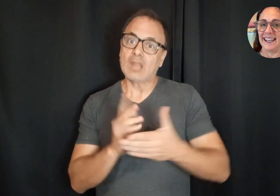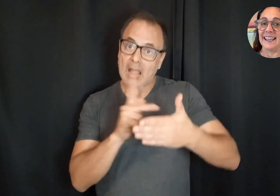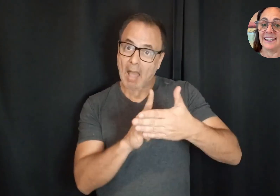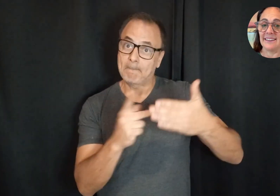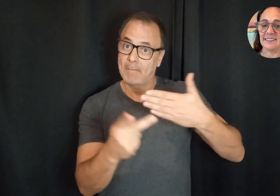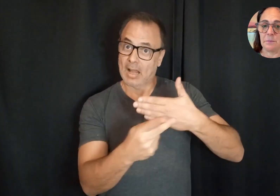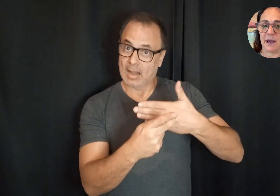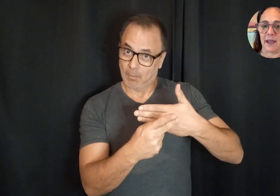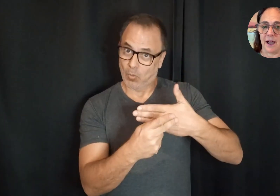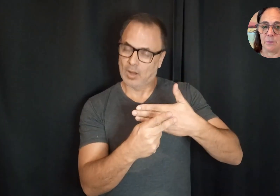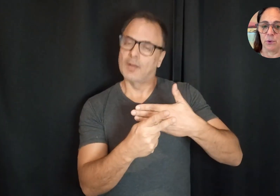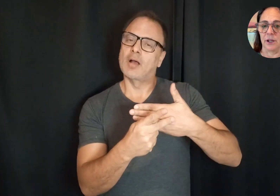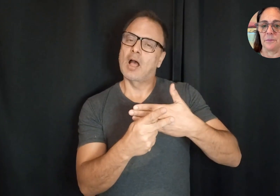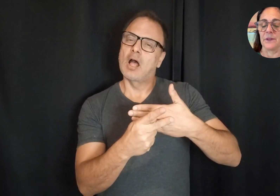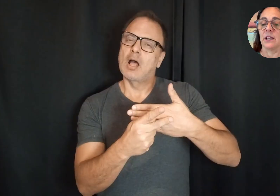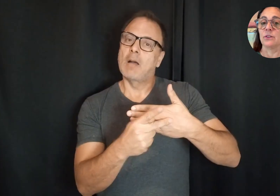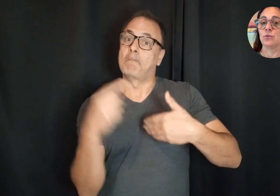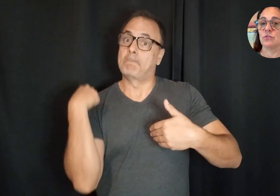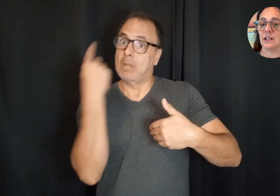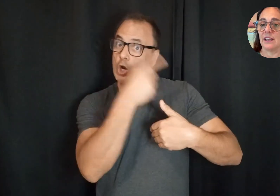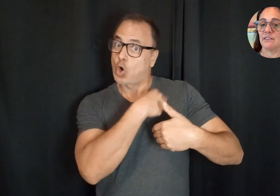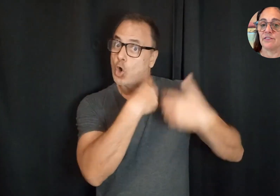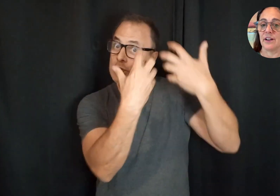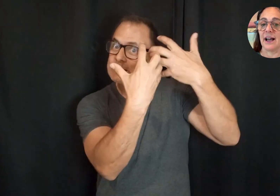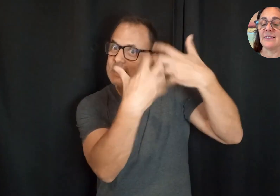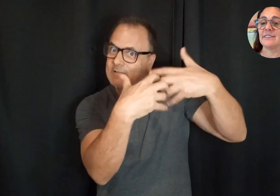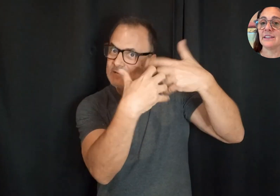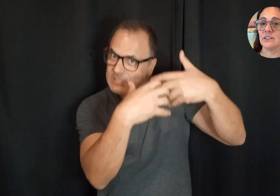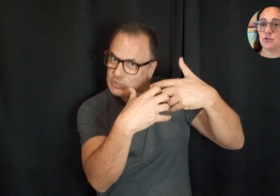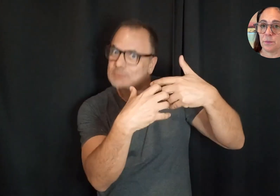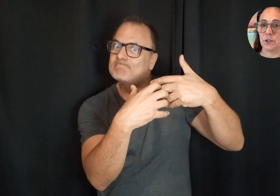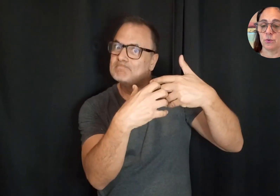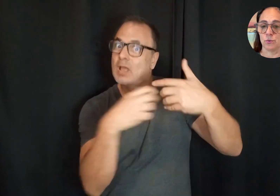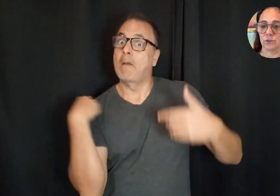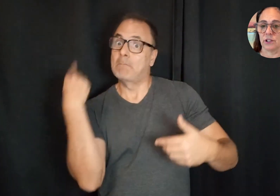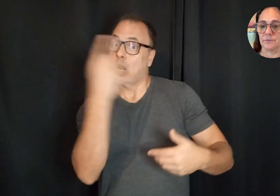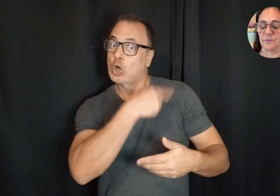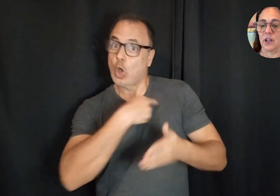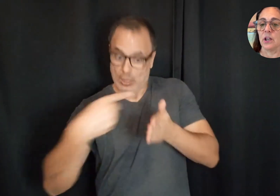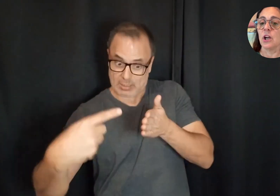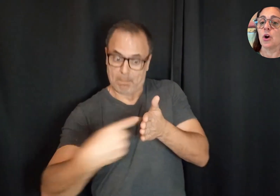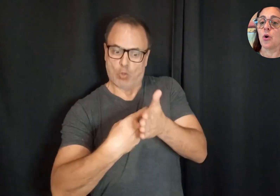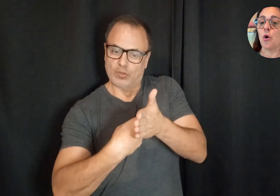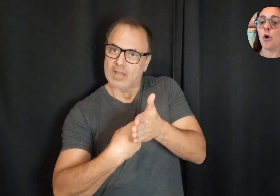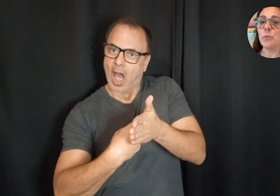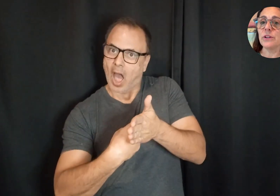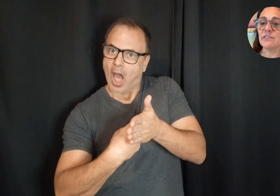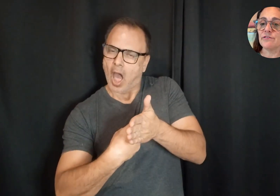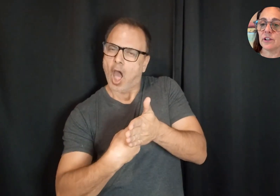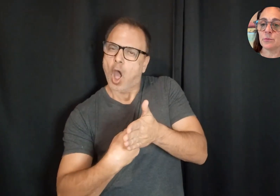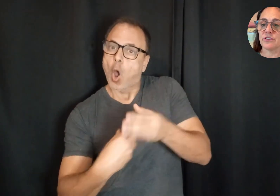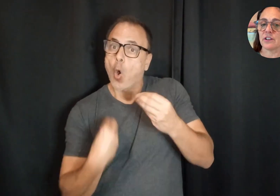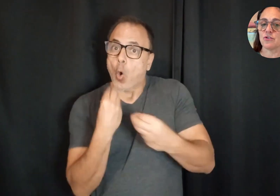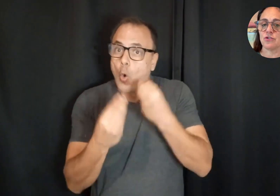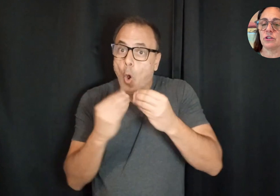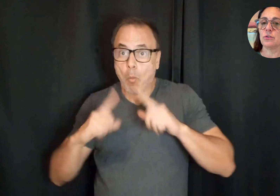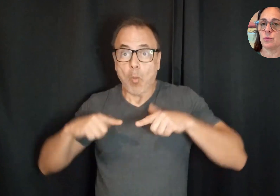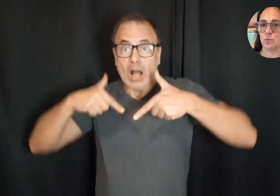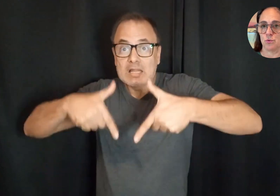E essa parábola nos leva à seguinte pergunta: como devemos agir no